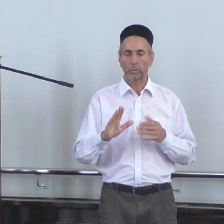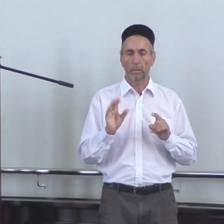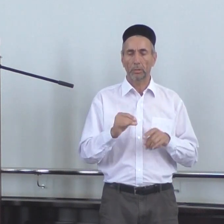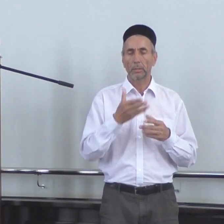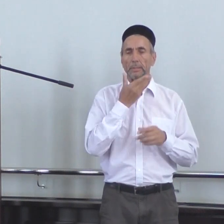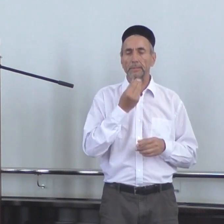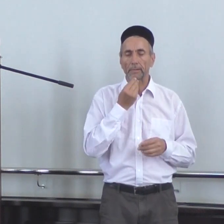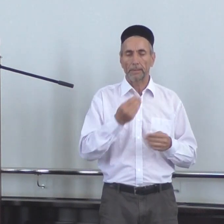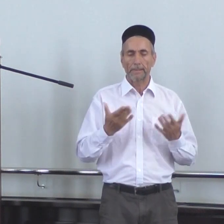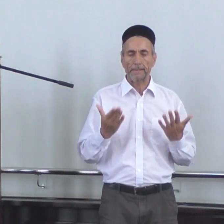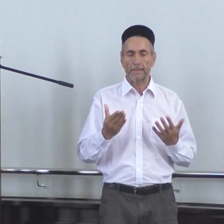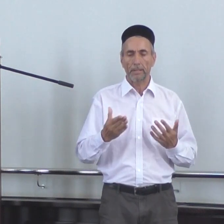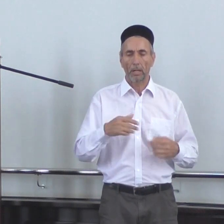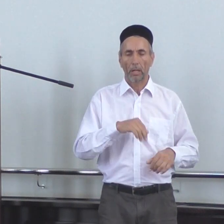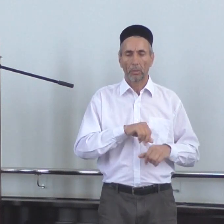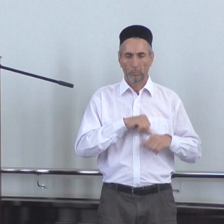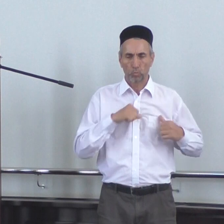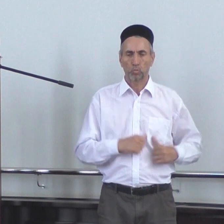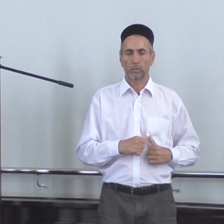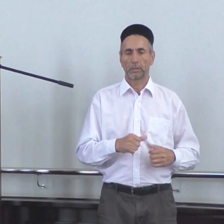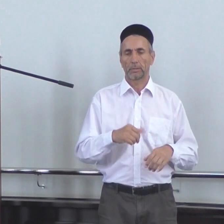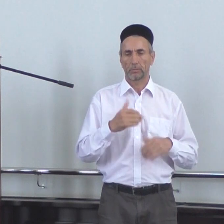пак, матур күңел белән,